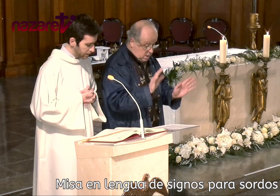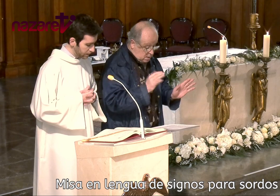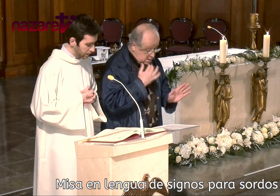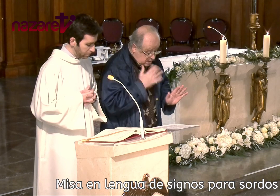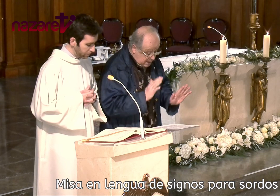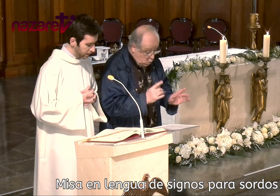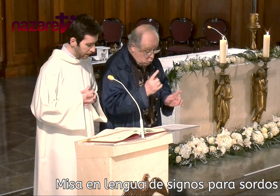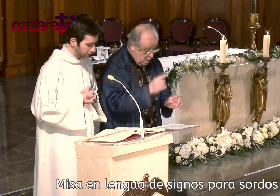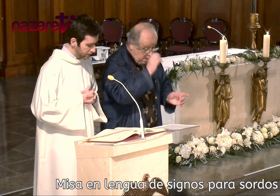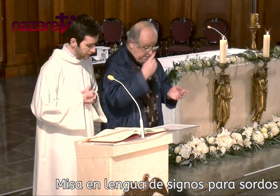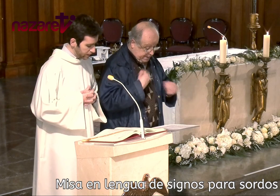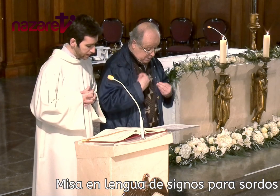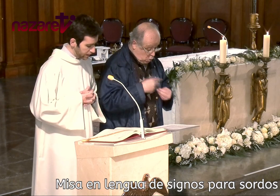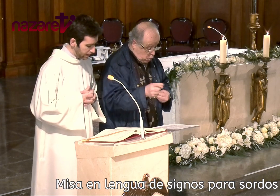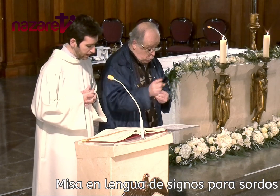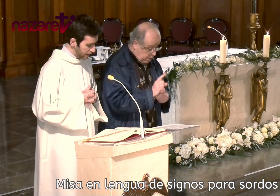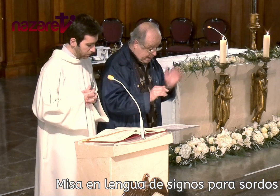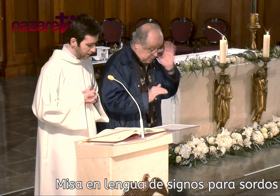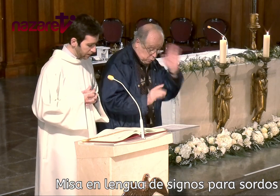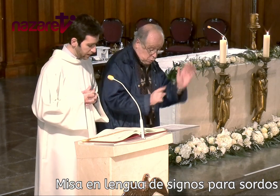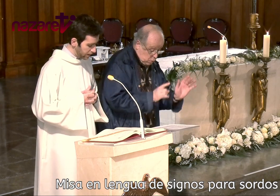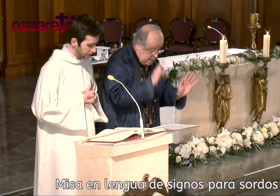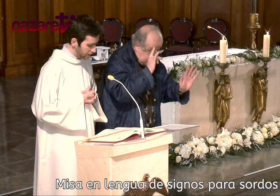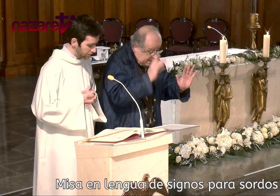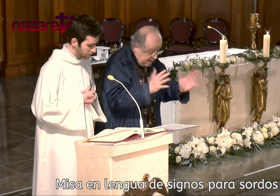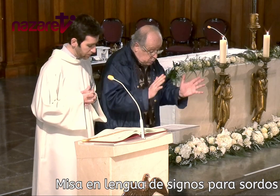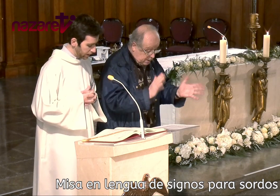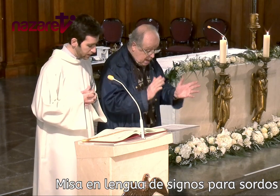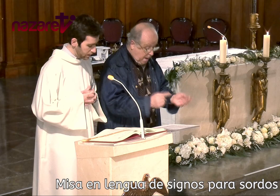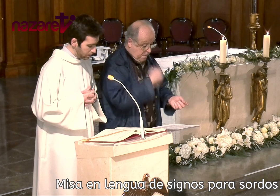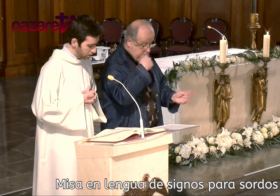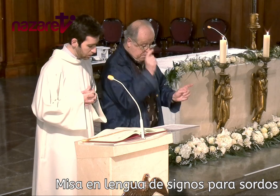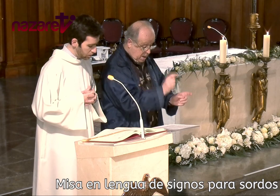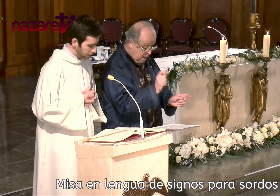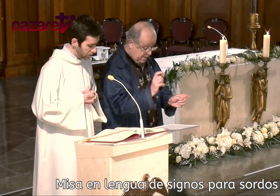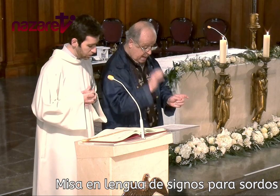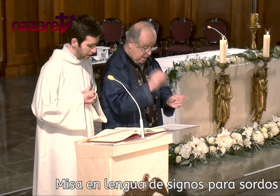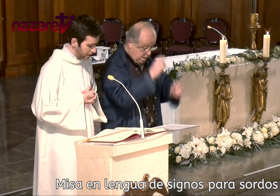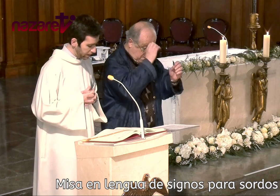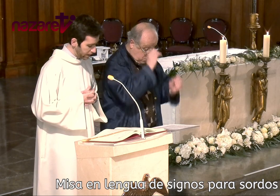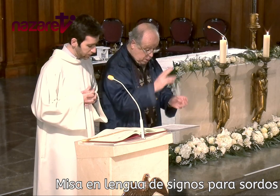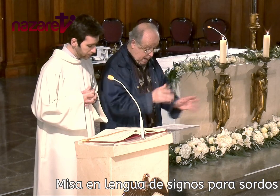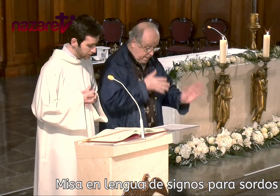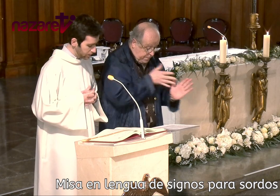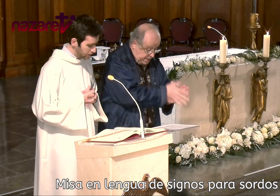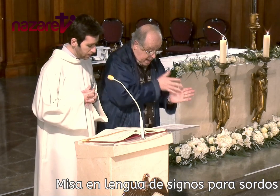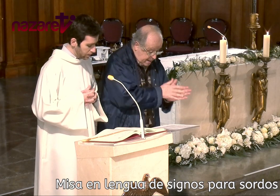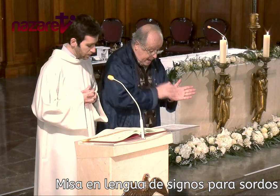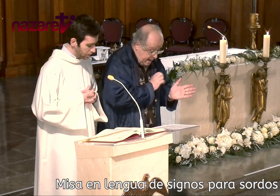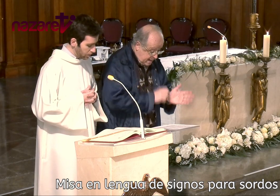y el profeta que tenga la arrogancia de decir en mi nombre lo que yo no le haya mandado o